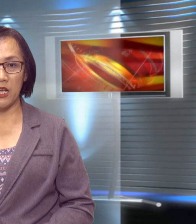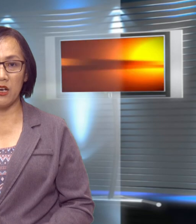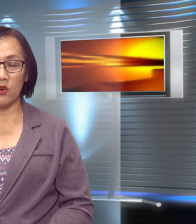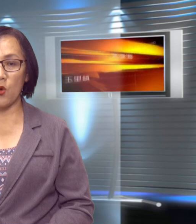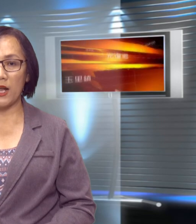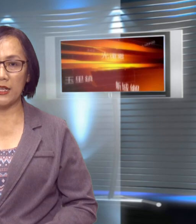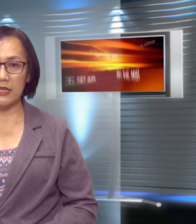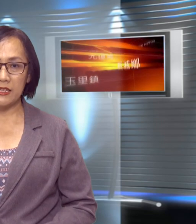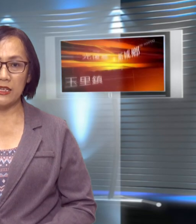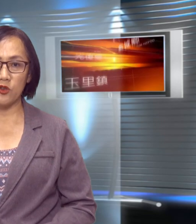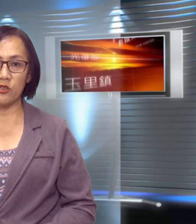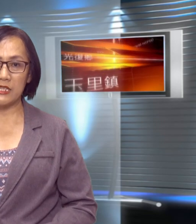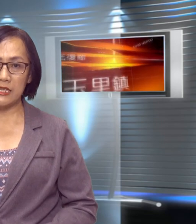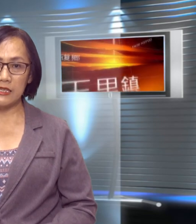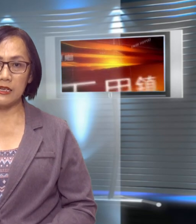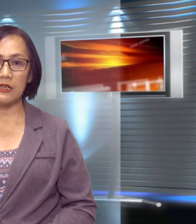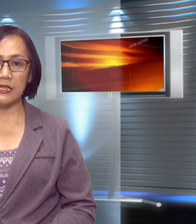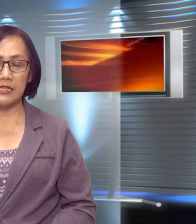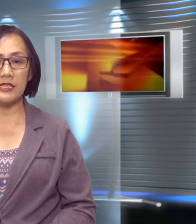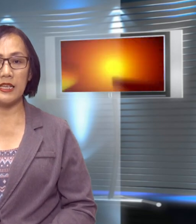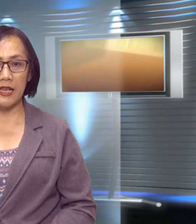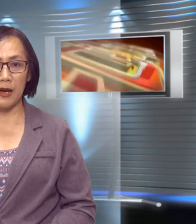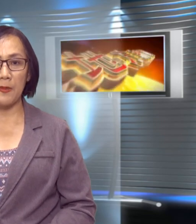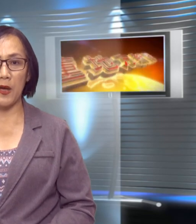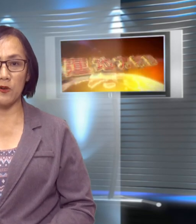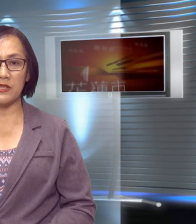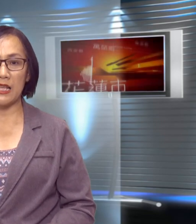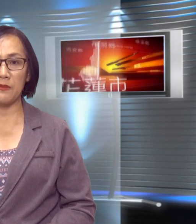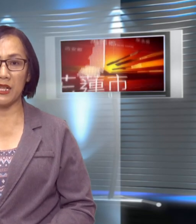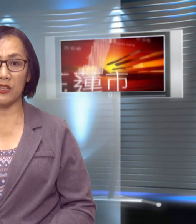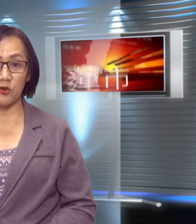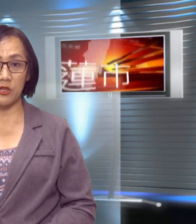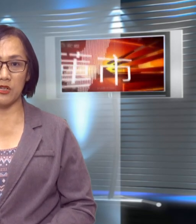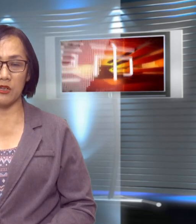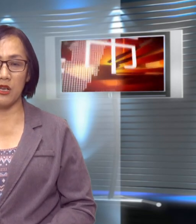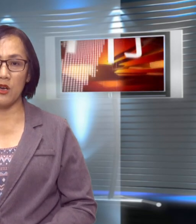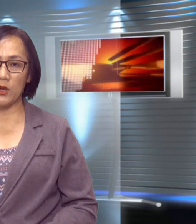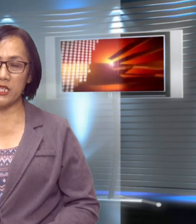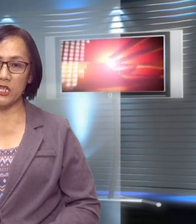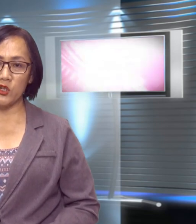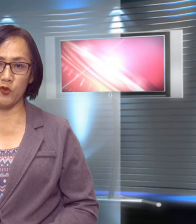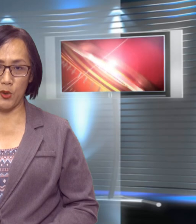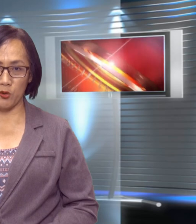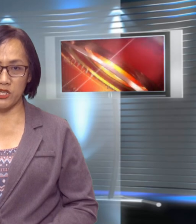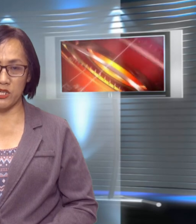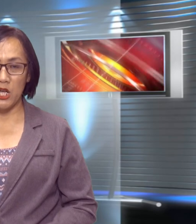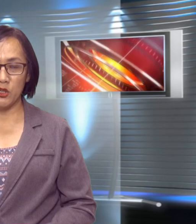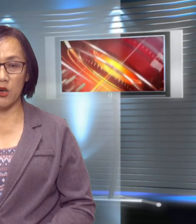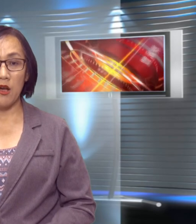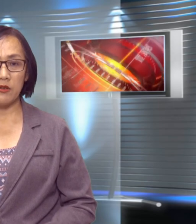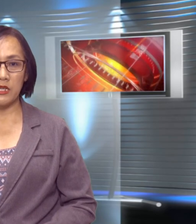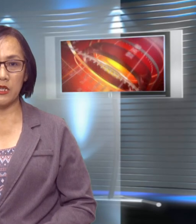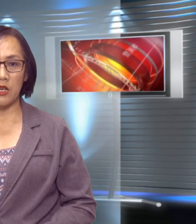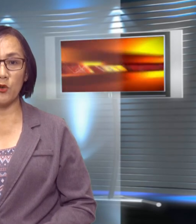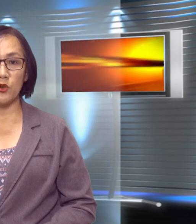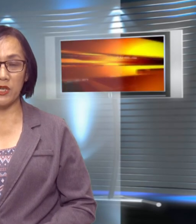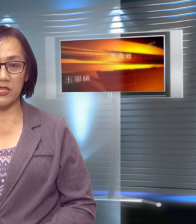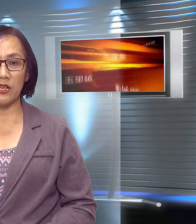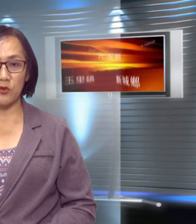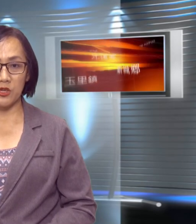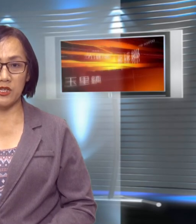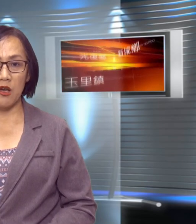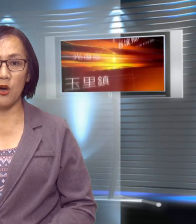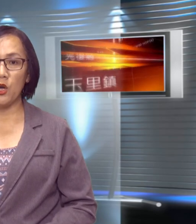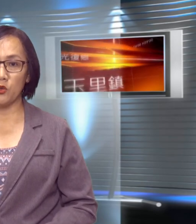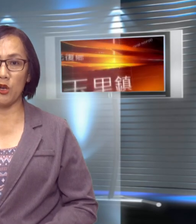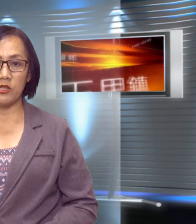8195例，而花莲县只是新增了1223名的确诊。花莲县政府表示，9号起高中以